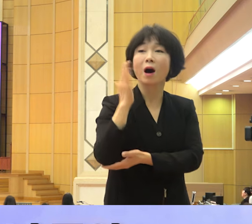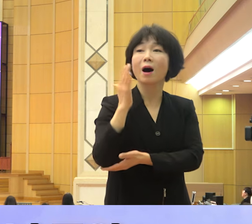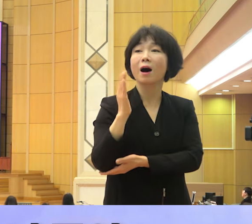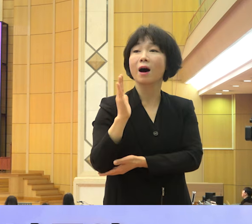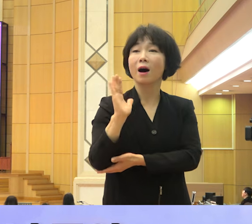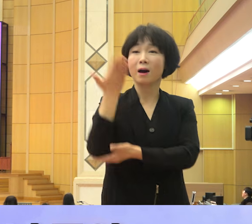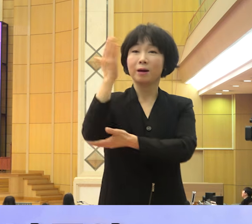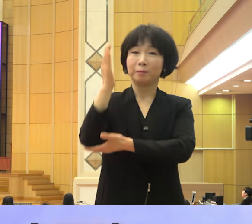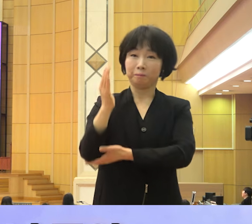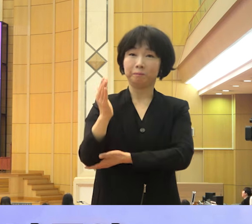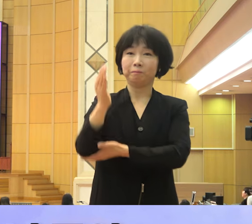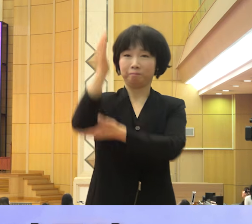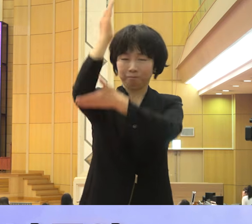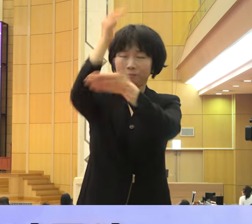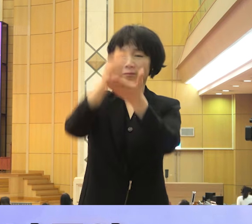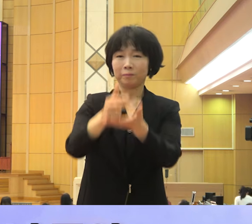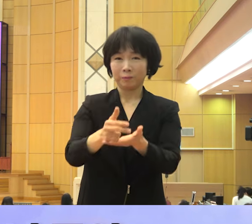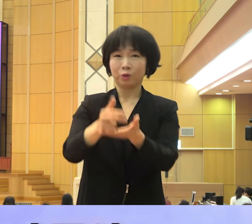영광